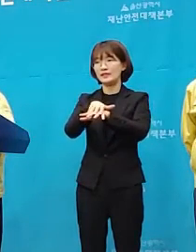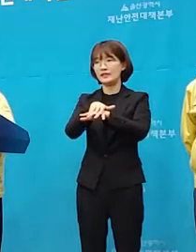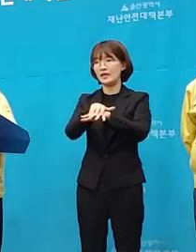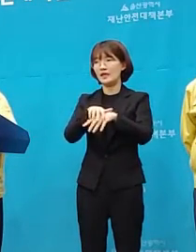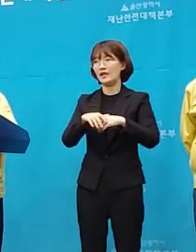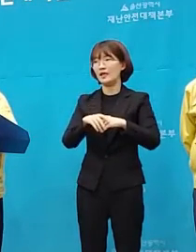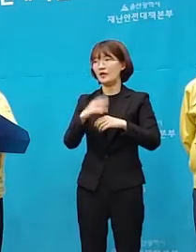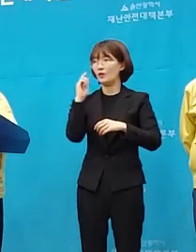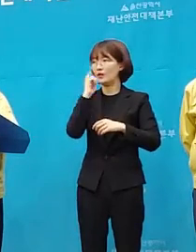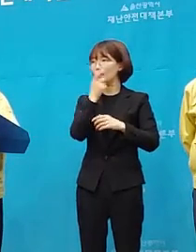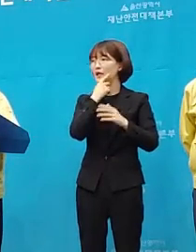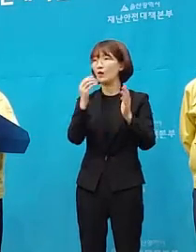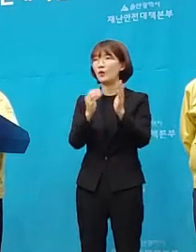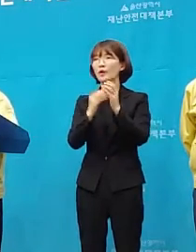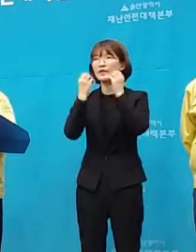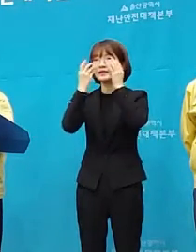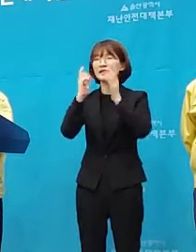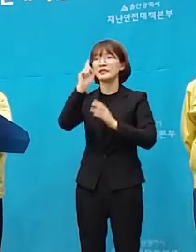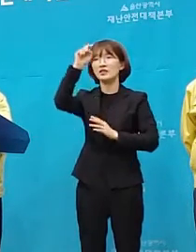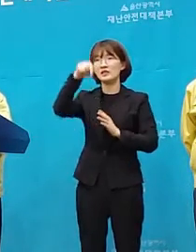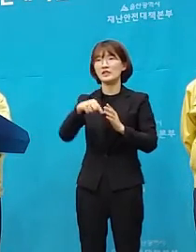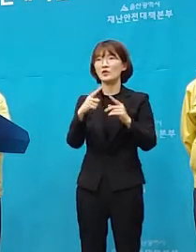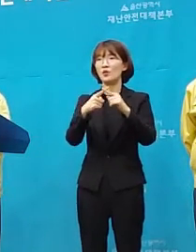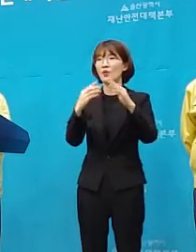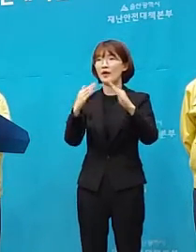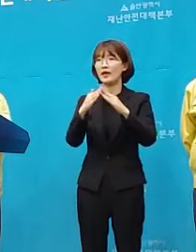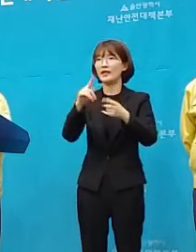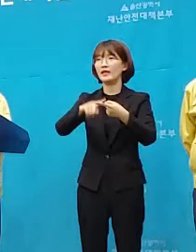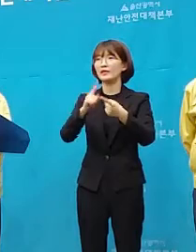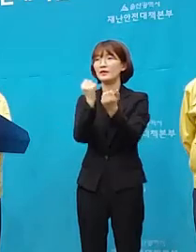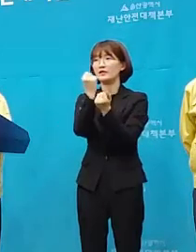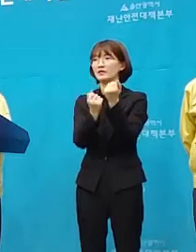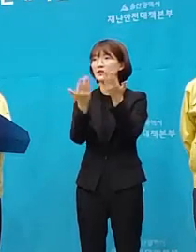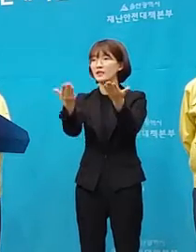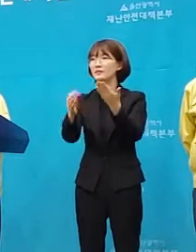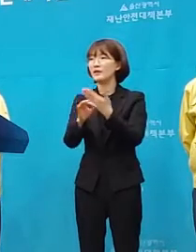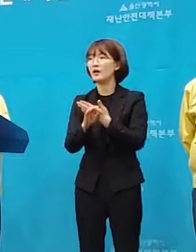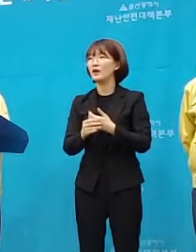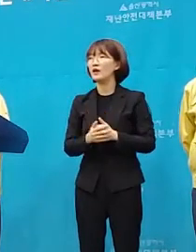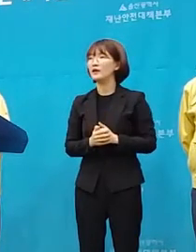종교단체는 이렇게 다 됐고 저희들이 신천지 교회에 대해서는 말씀을 드리면 저희들이 총